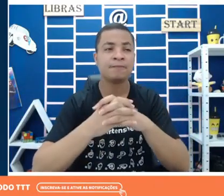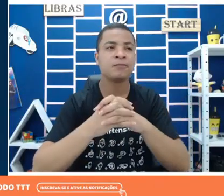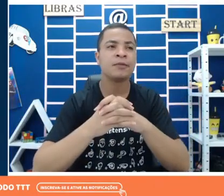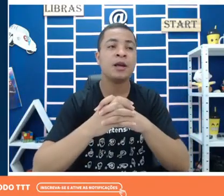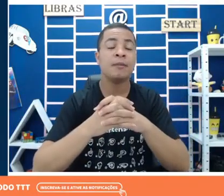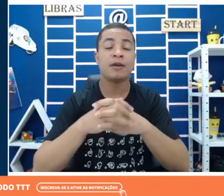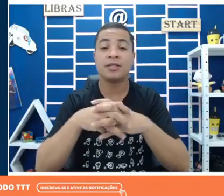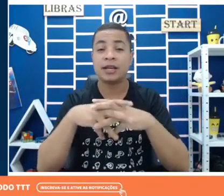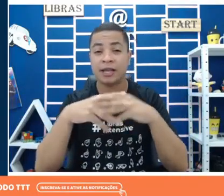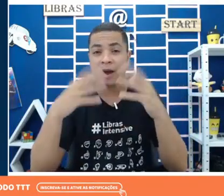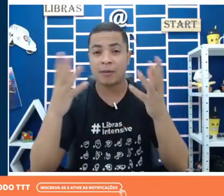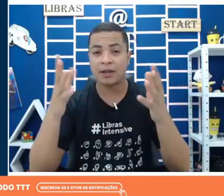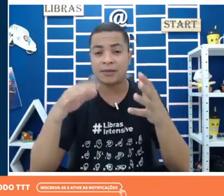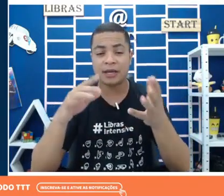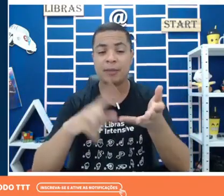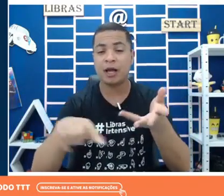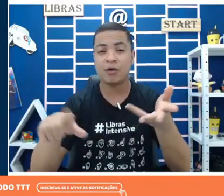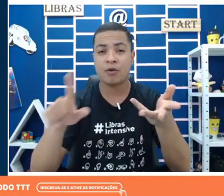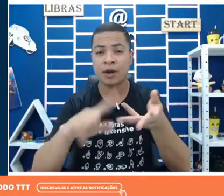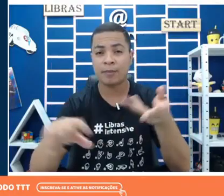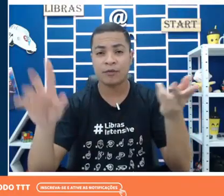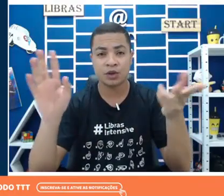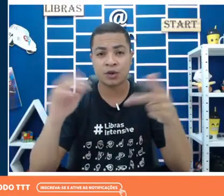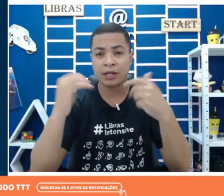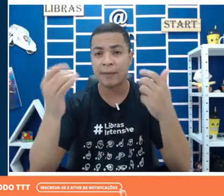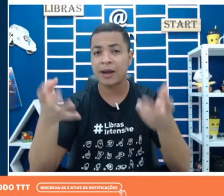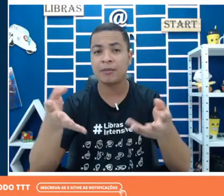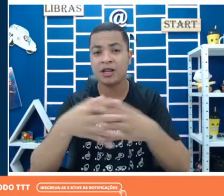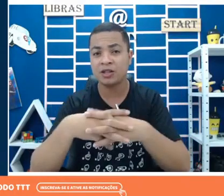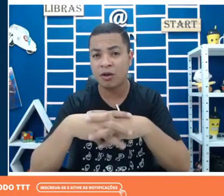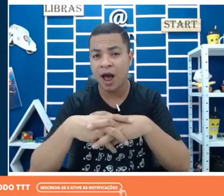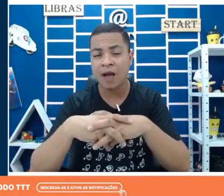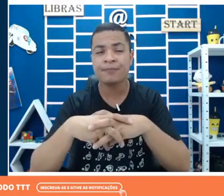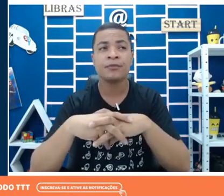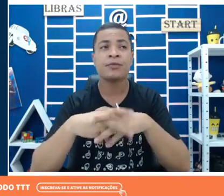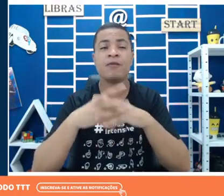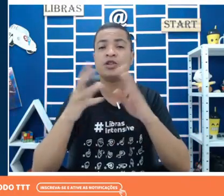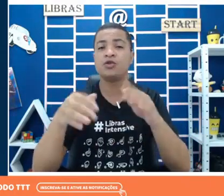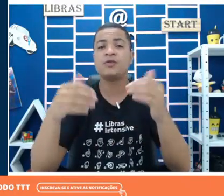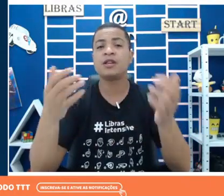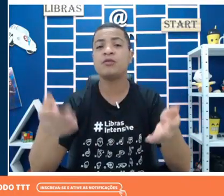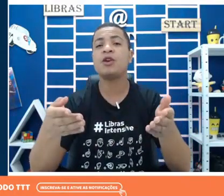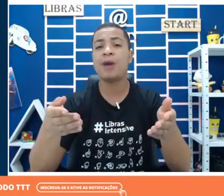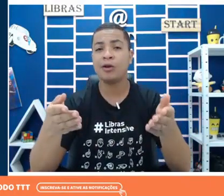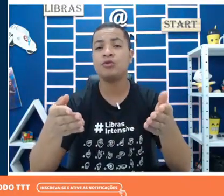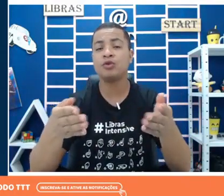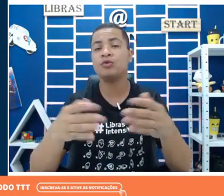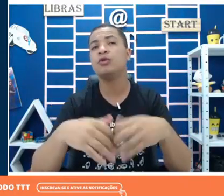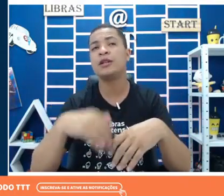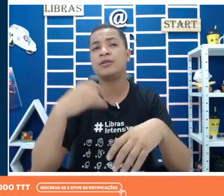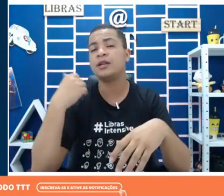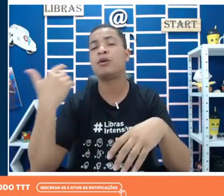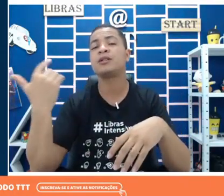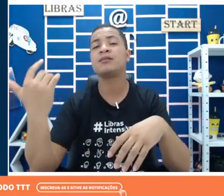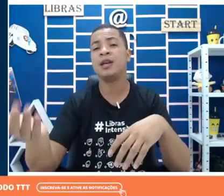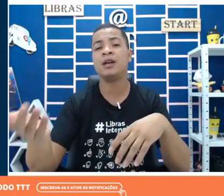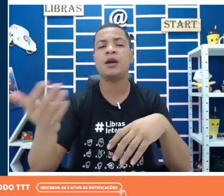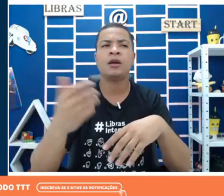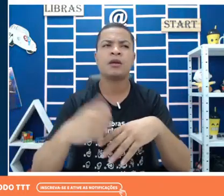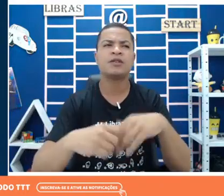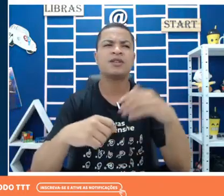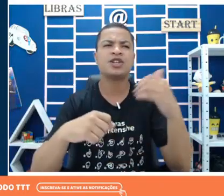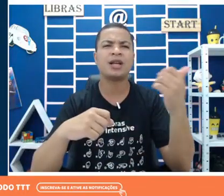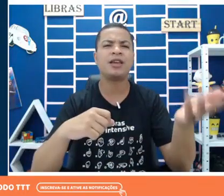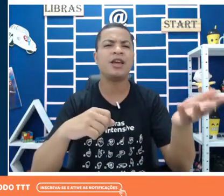eles também. Para você que trabalha, por exemplo, você que é pedagogo, que é professor, que trabalha em ambiente escolar, talvez hoje você não tenha um aluno surdo, mas você possa